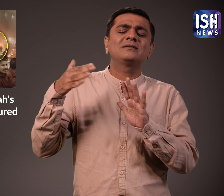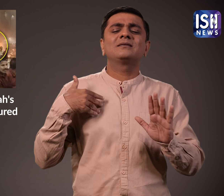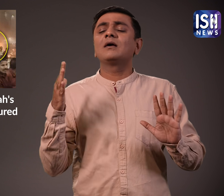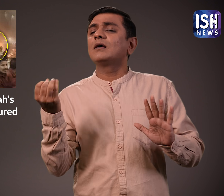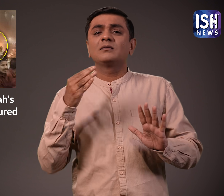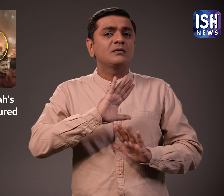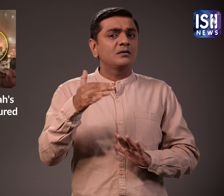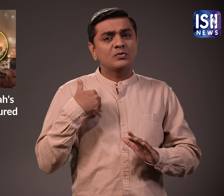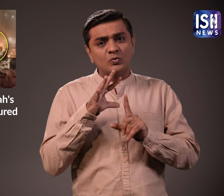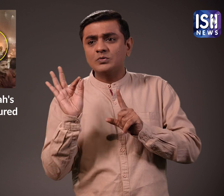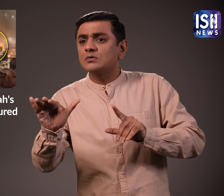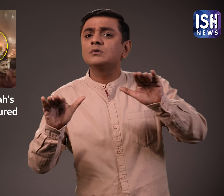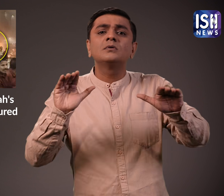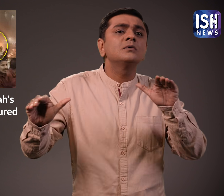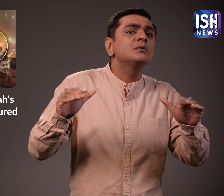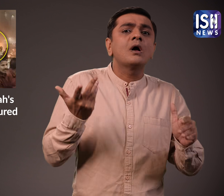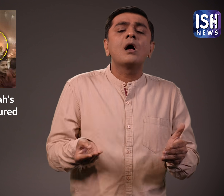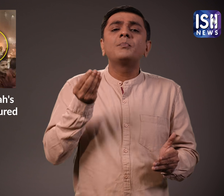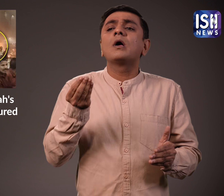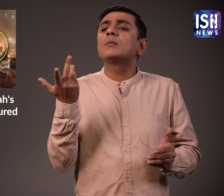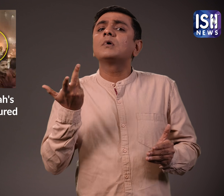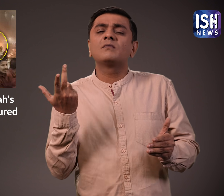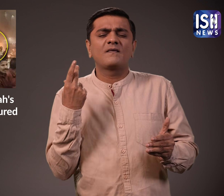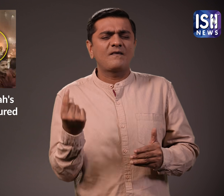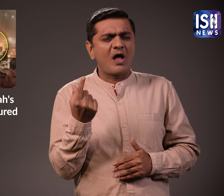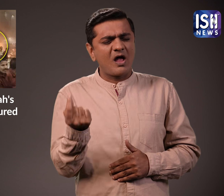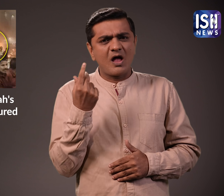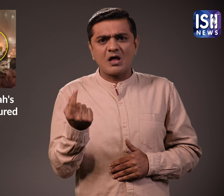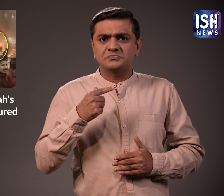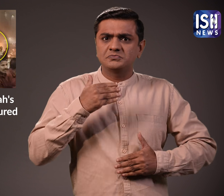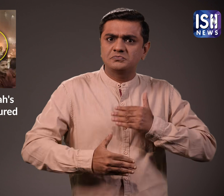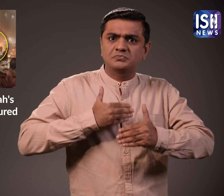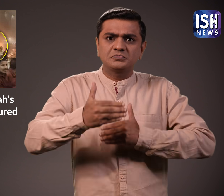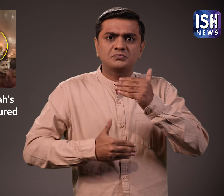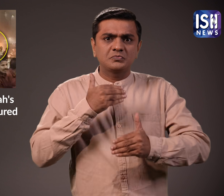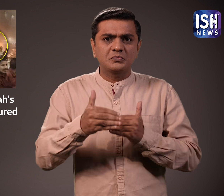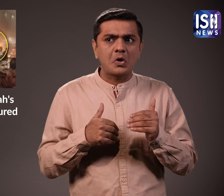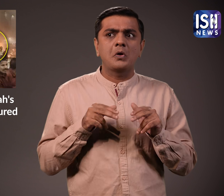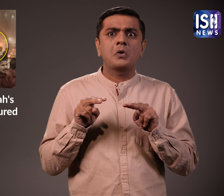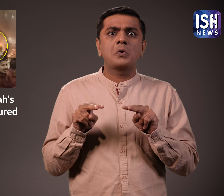आदिनोस्तों को से अपडेट ले रहे है